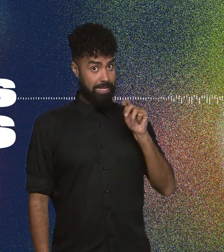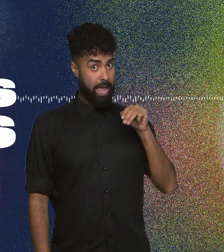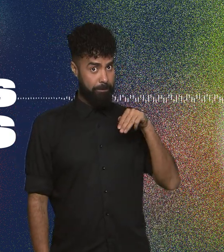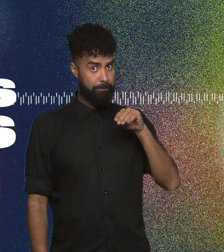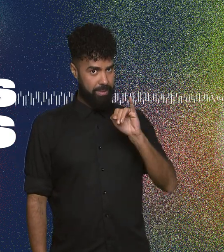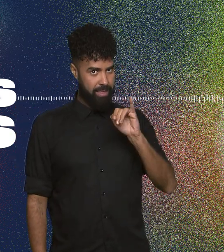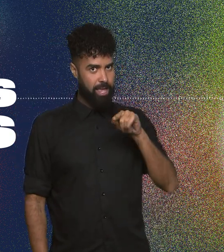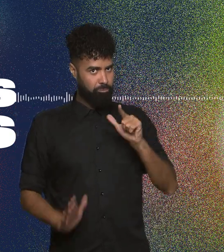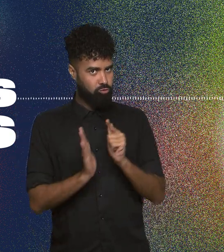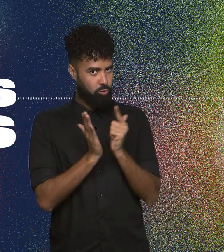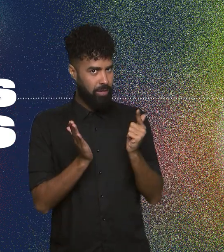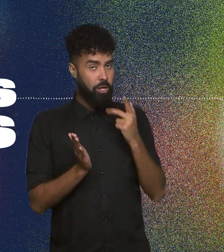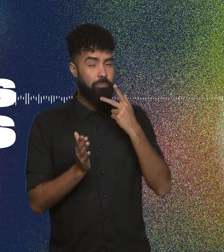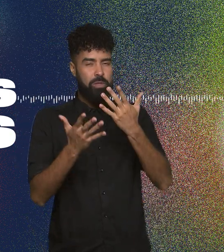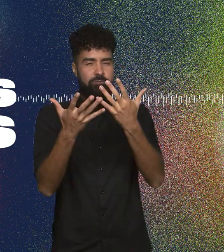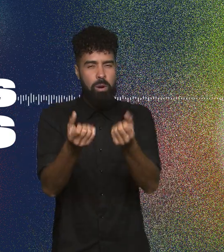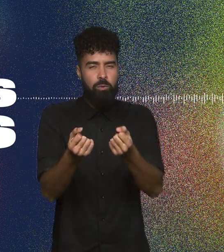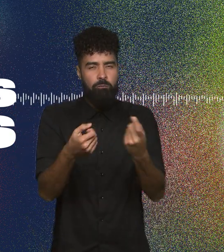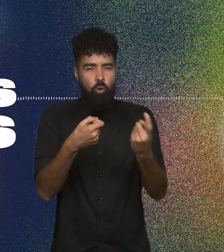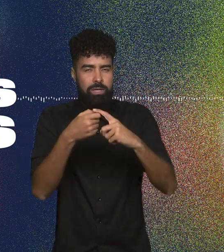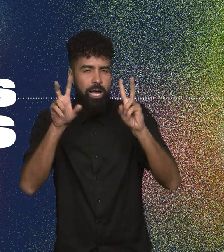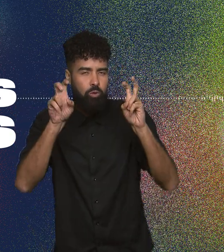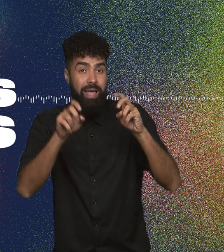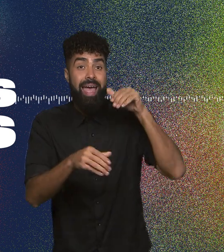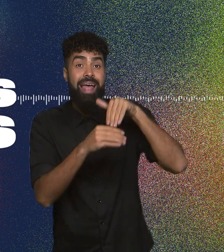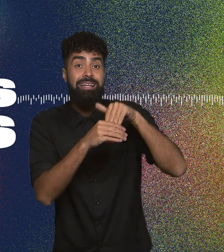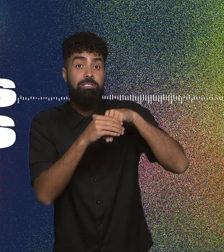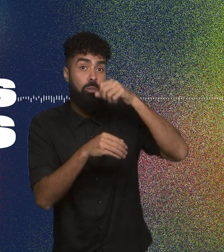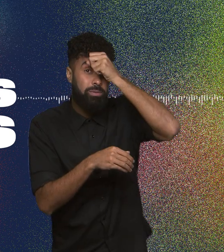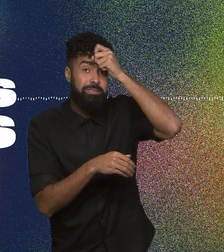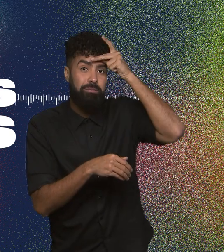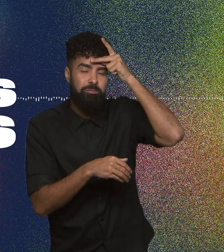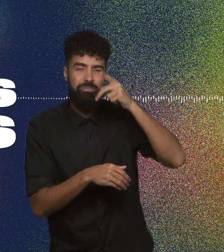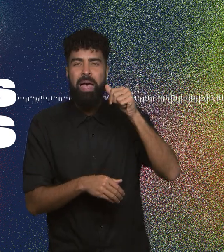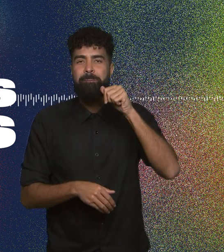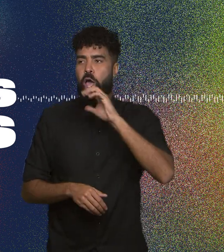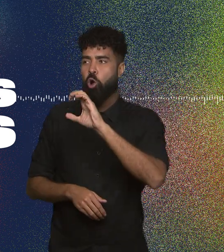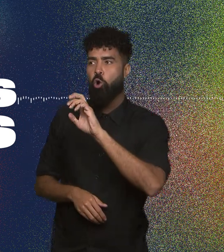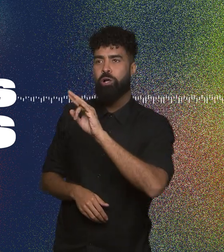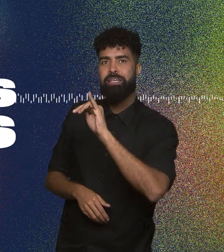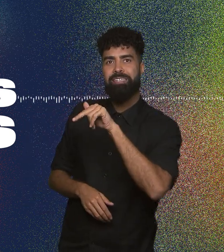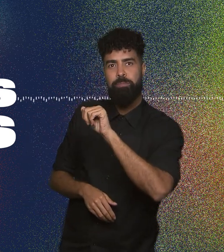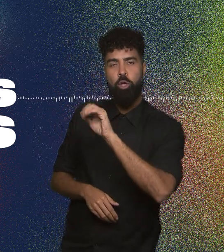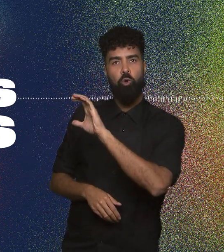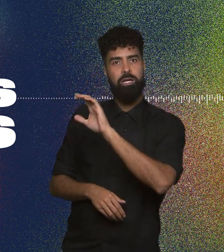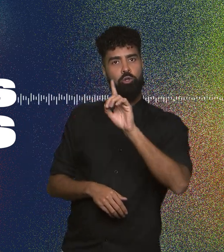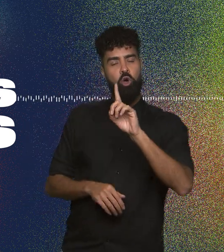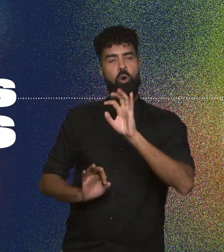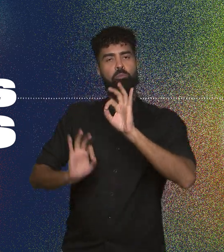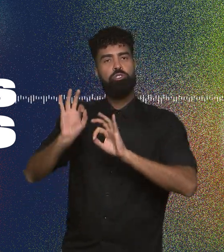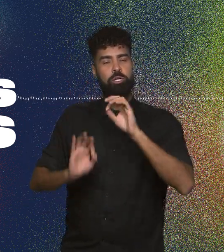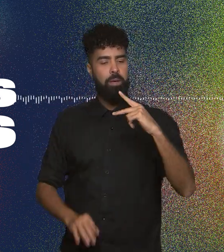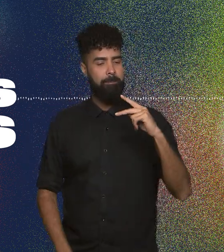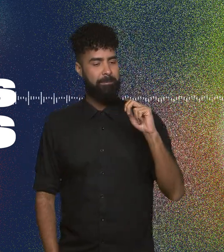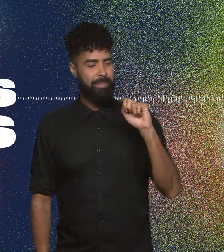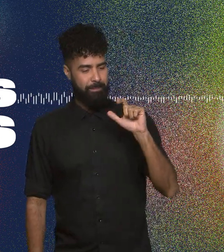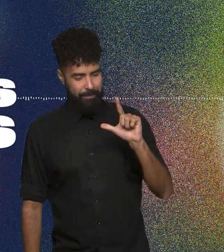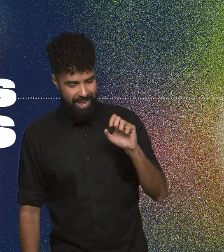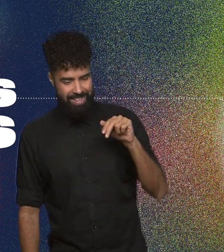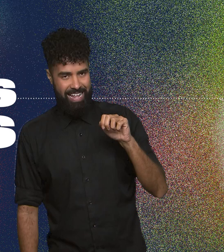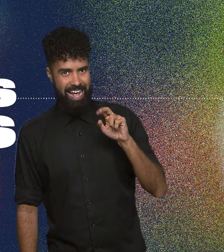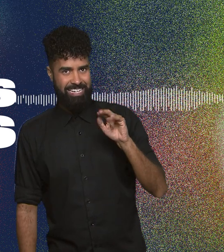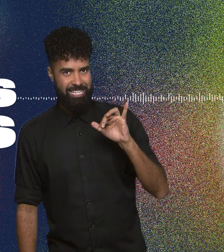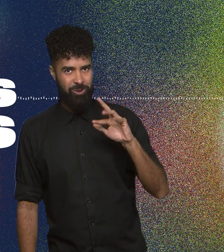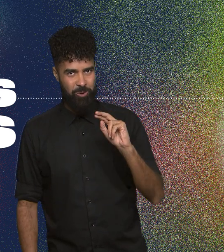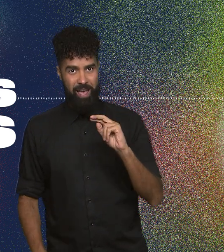para as eleições municipais. A Corina Castro, coordenadora do projeto Plenarinho da Câmara dos Deputados, vai nos ajudar de